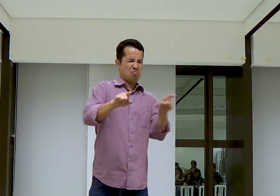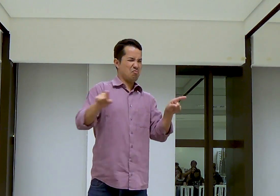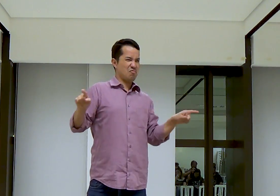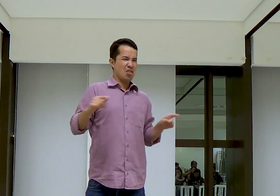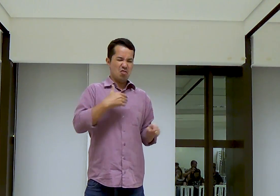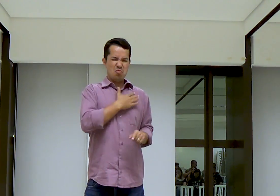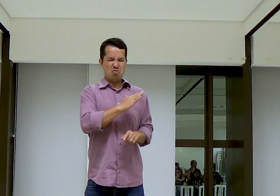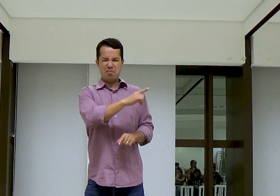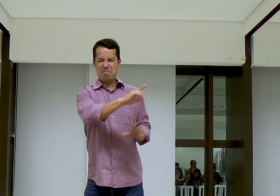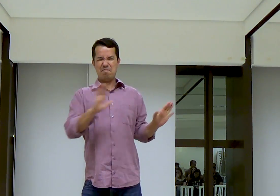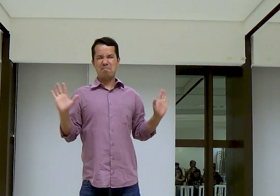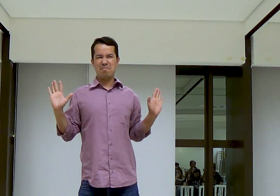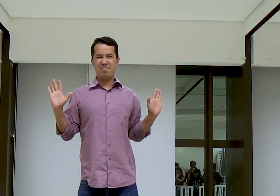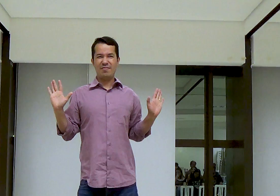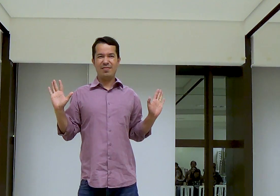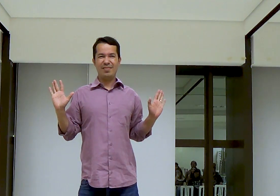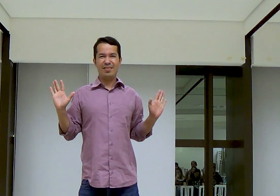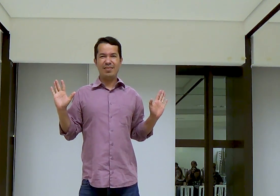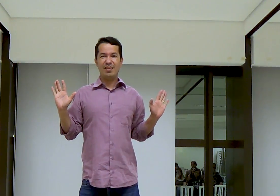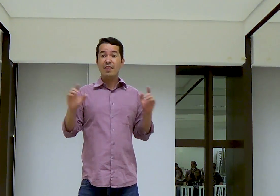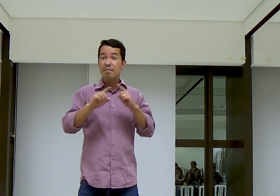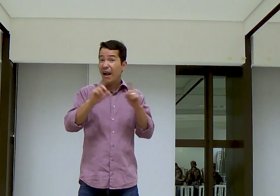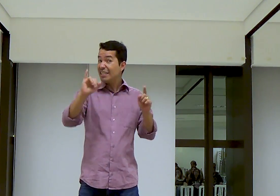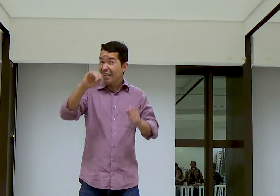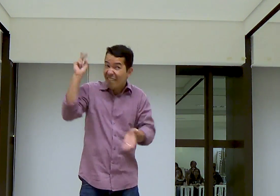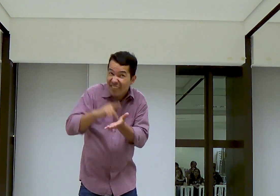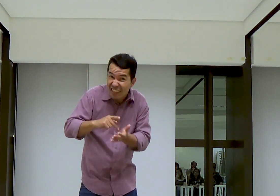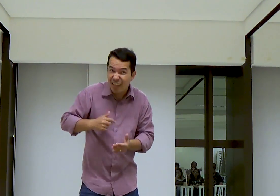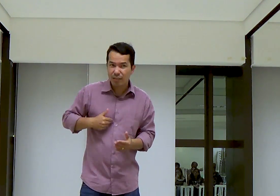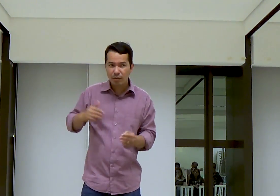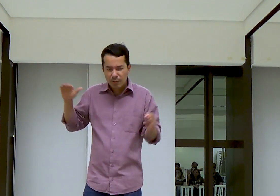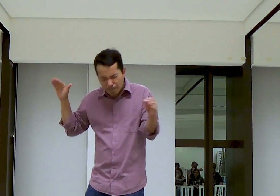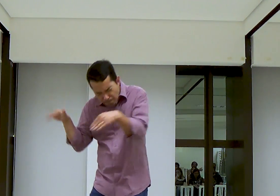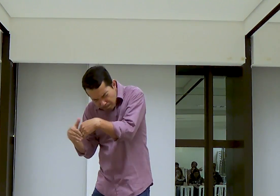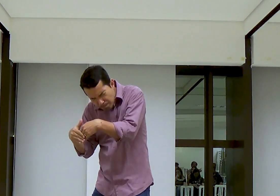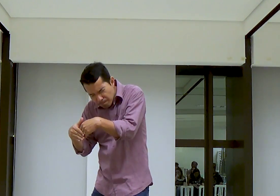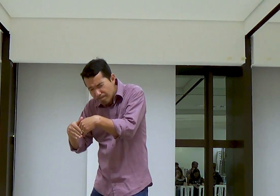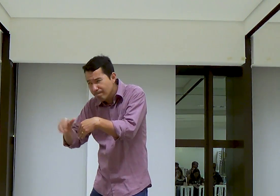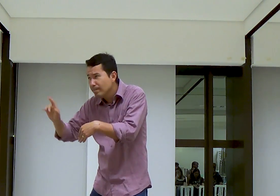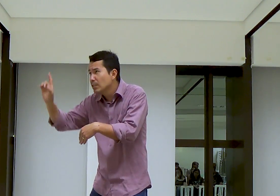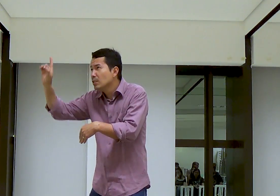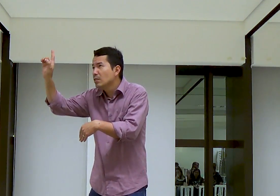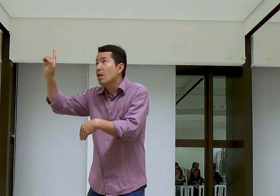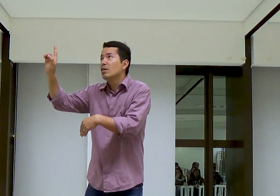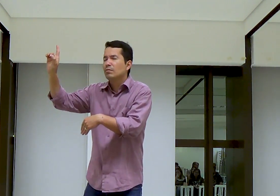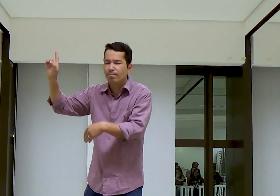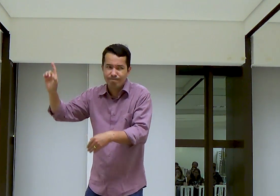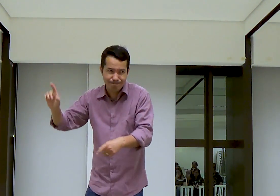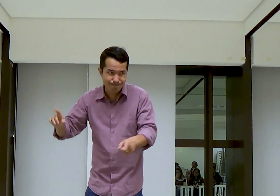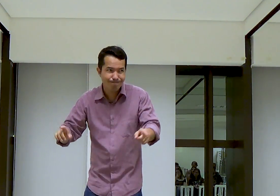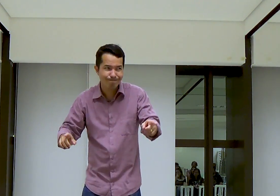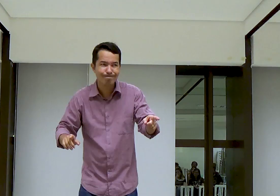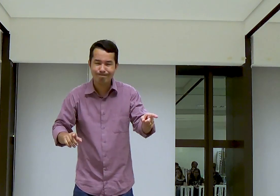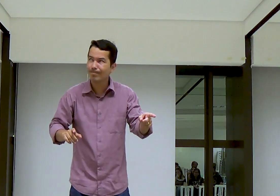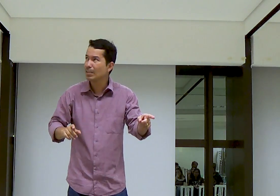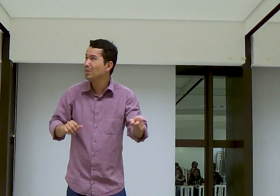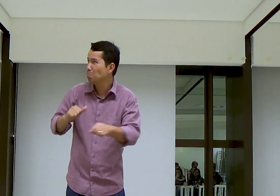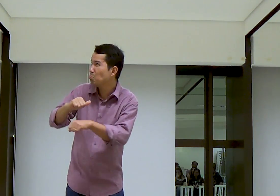nem daquele, e eu julgo, e eu escolho. Mas na realidade, quando a gente se coloca humilde diante de